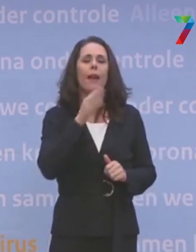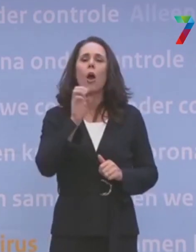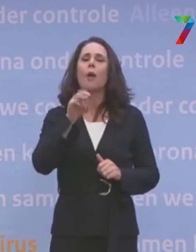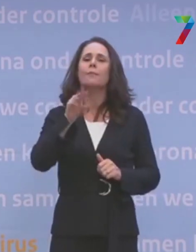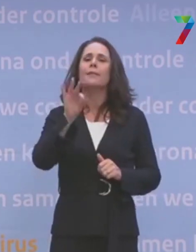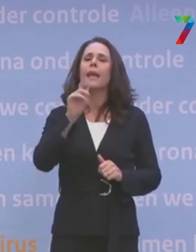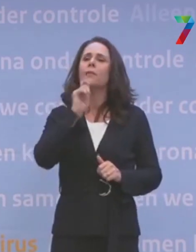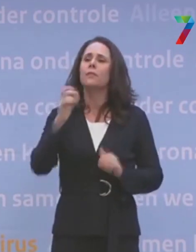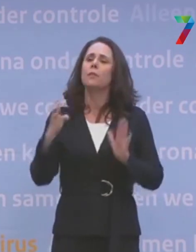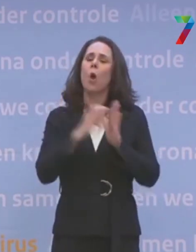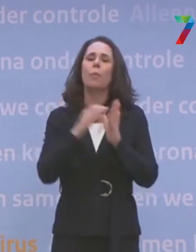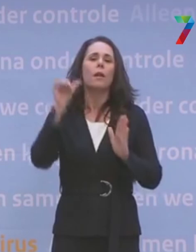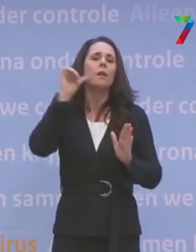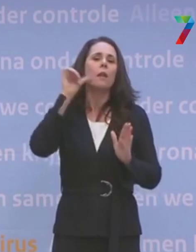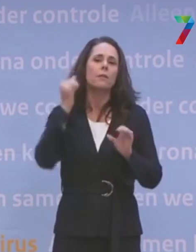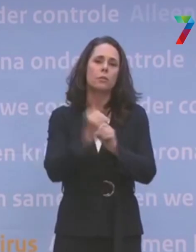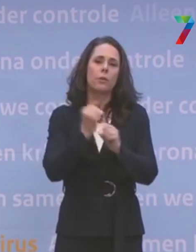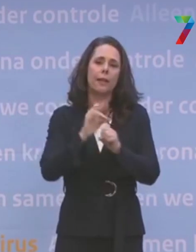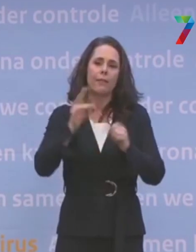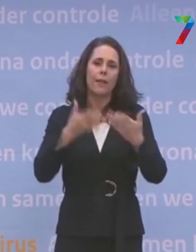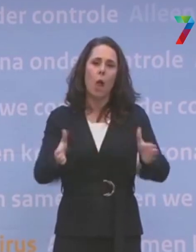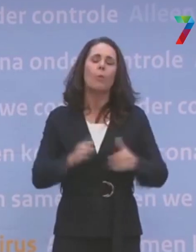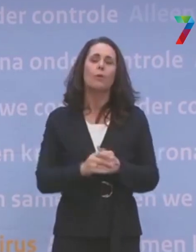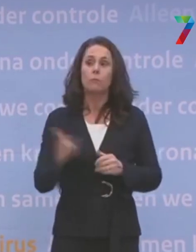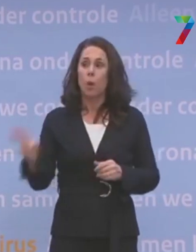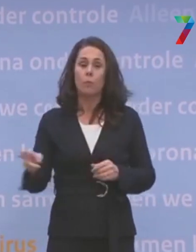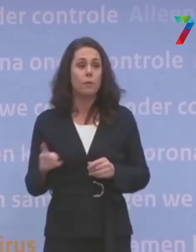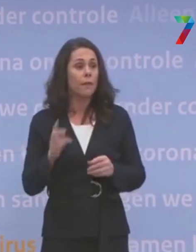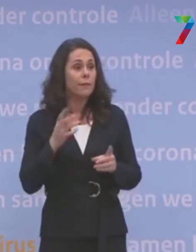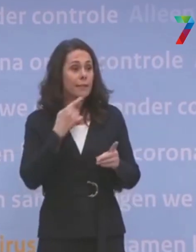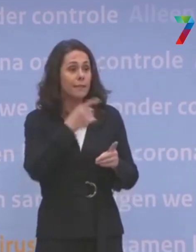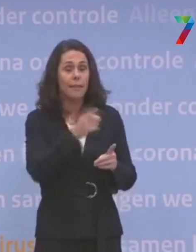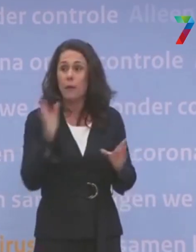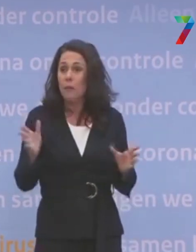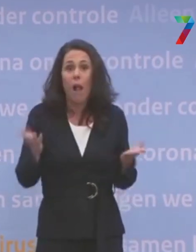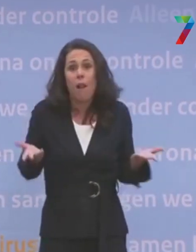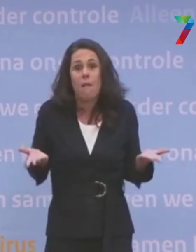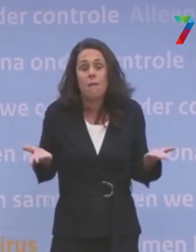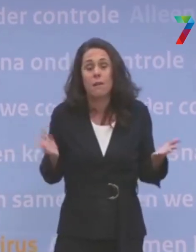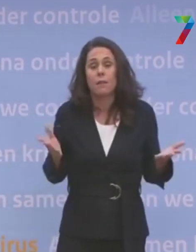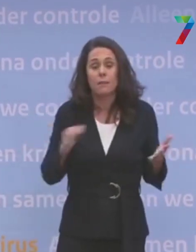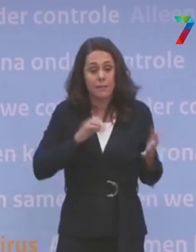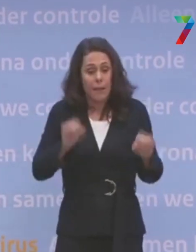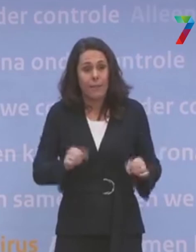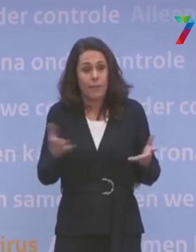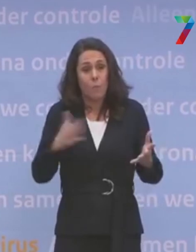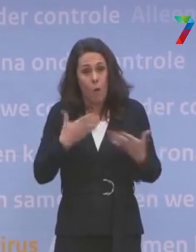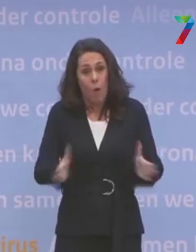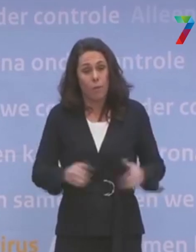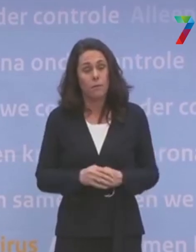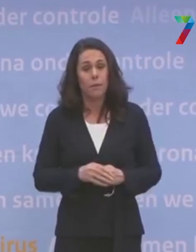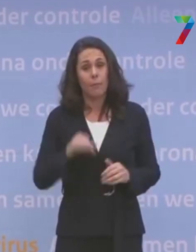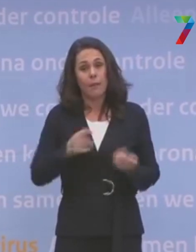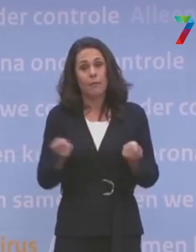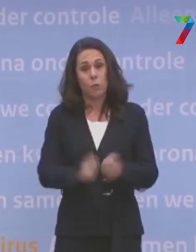OMT-advies stond dat tandartspraktijken weer open zouden kunnen. U heeft daar niets over gezegd. Nee, maar dat is al zo. Die zijn zelf dicht gegaan, die mochten open blijven. Die hebben